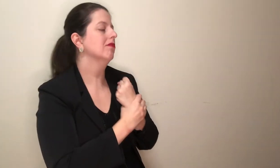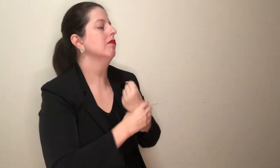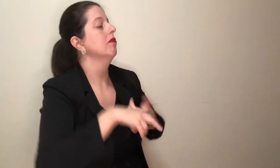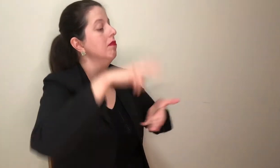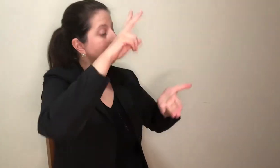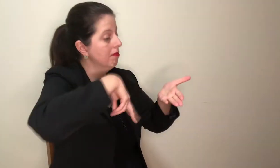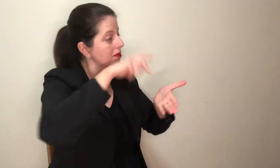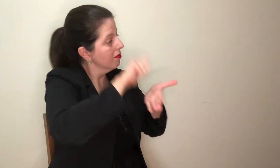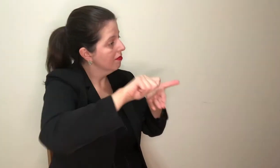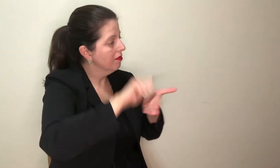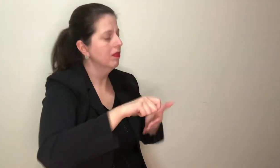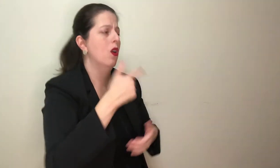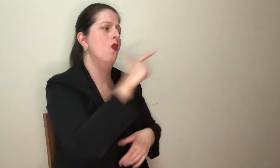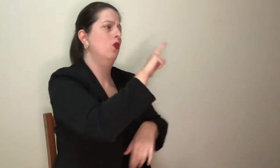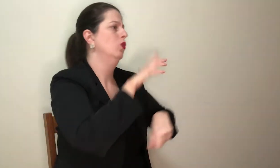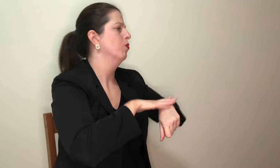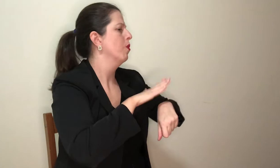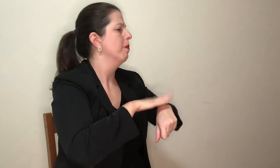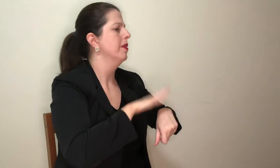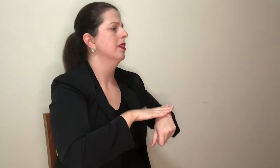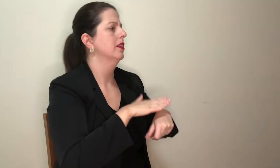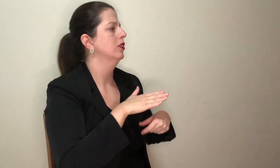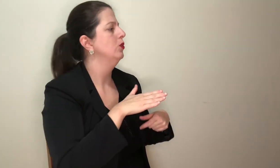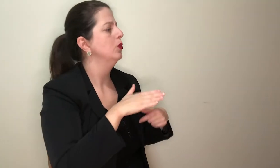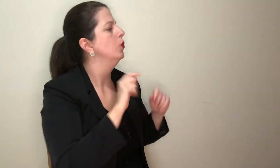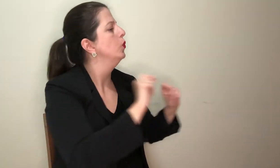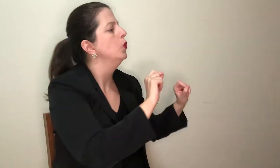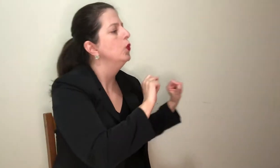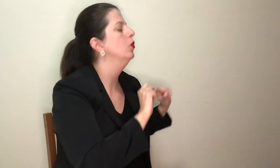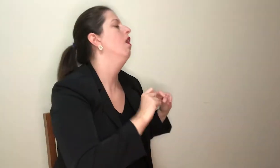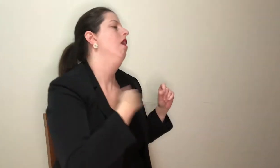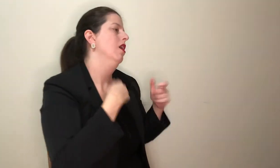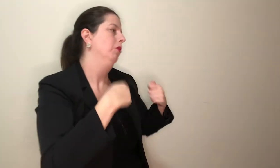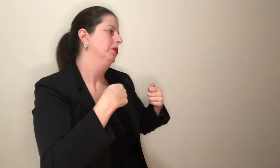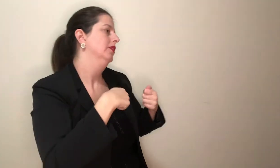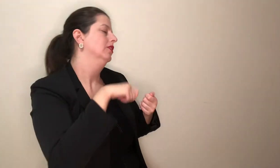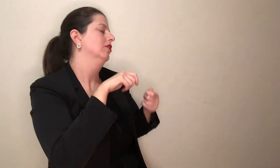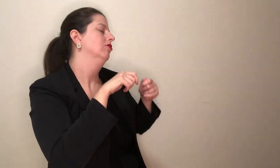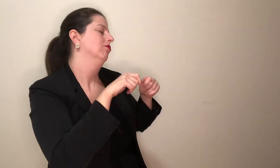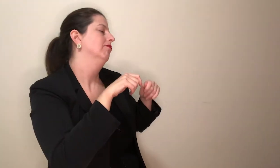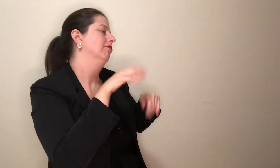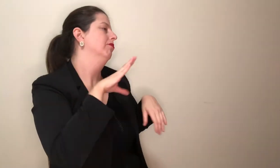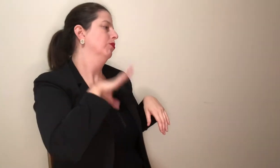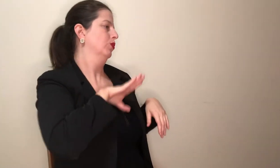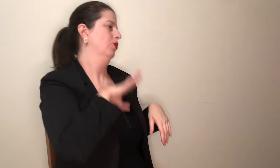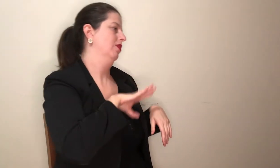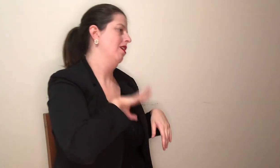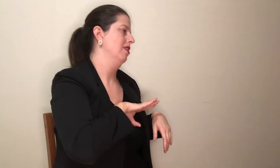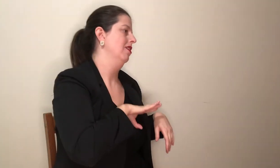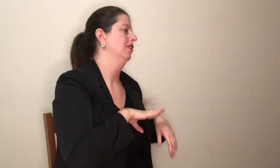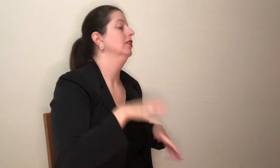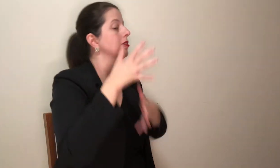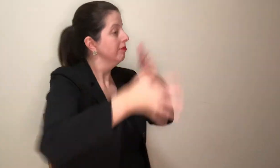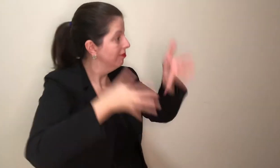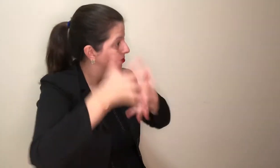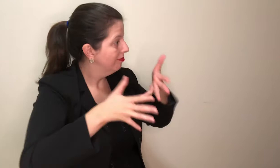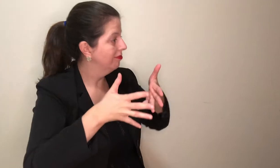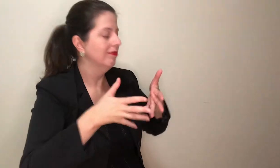a leitura e a escrita é usada em outro momento. Eu preciso sim usar o português, mas eu vou continuar usando a